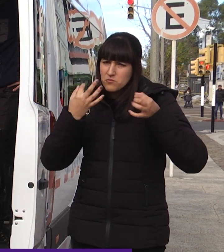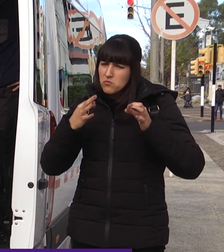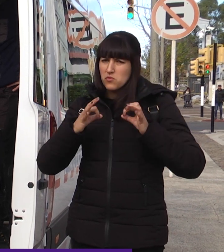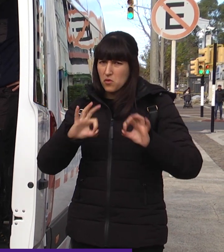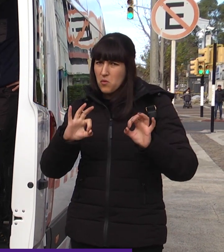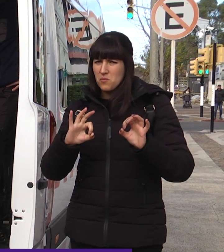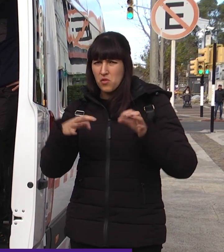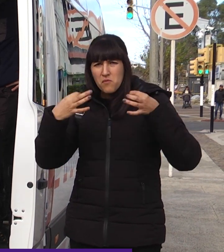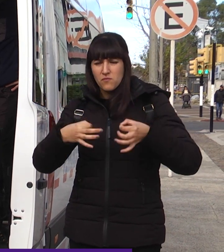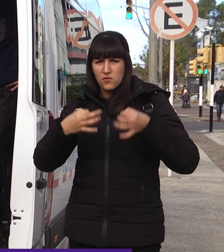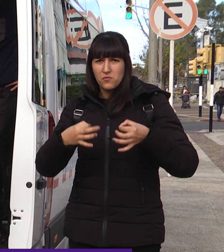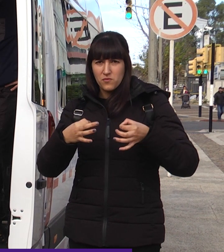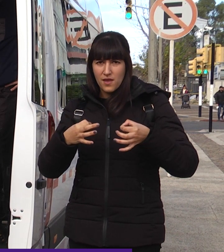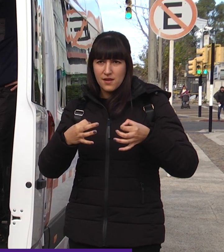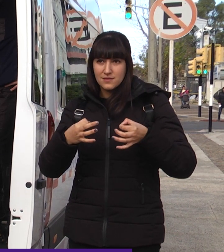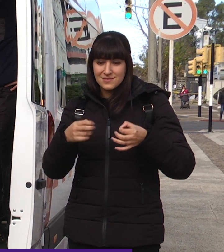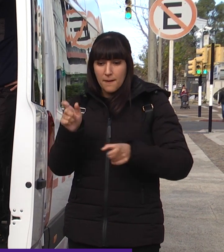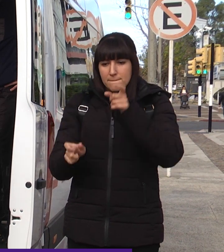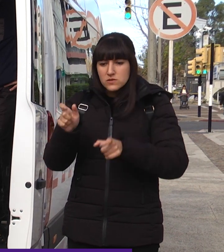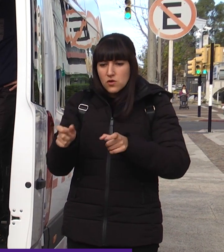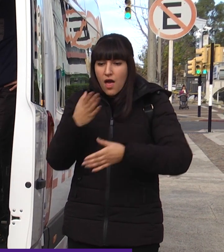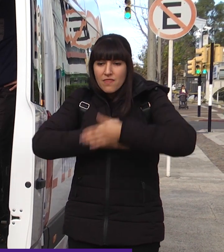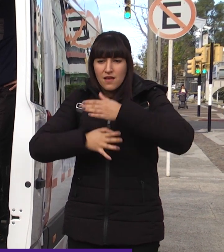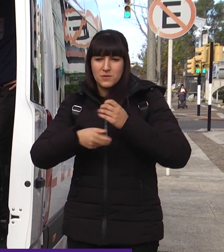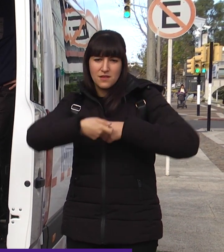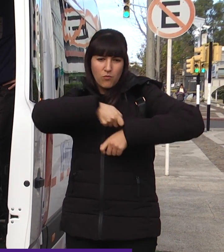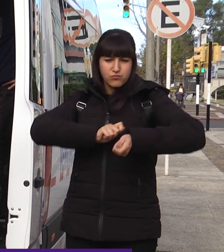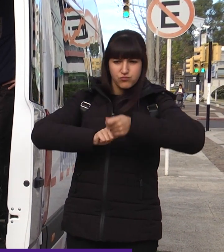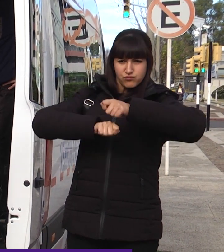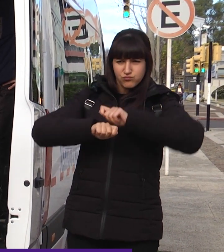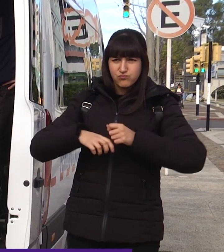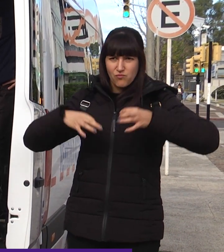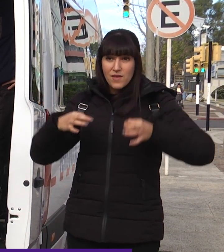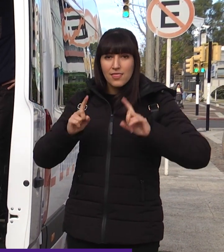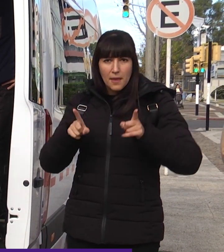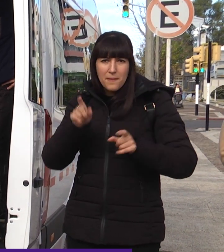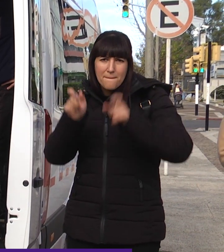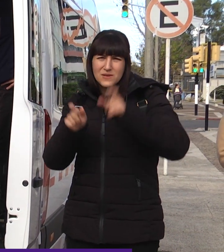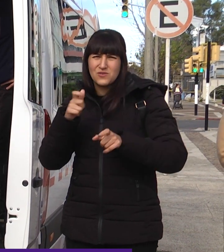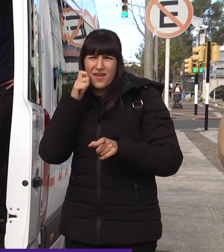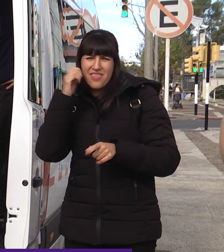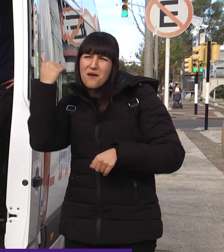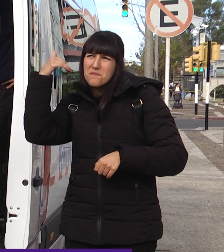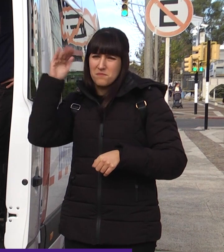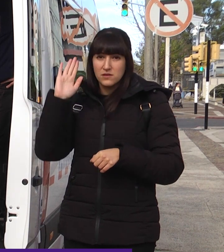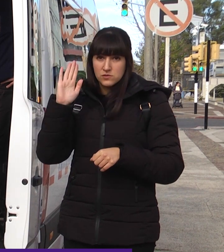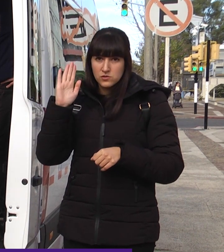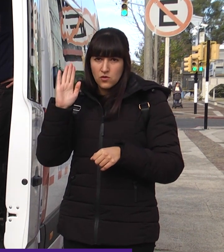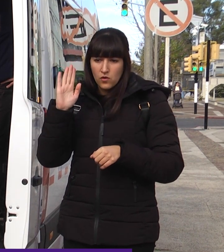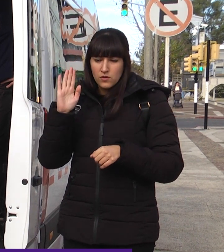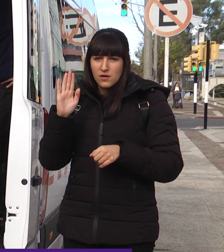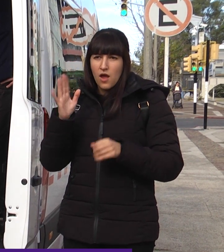es algo que empodera las personas con discapacidad o a las personas a los adultos mayores Porque